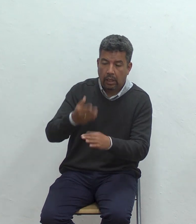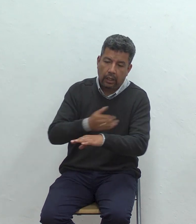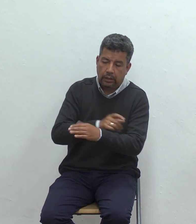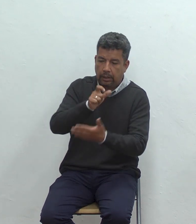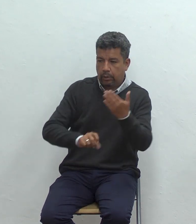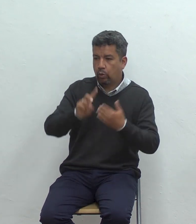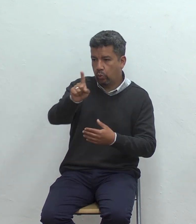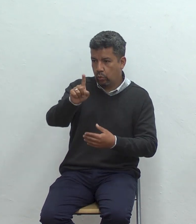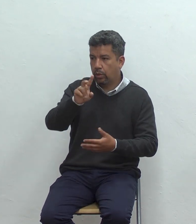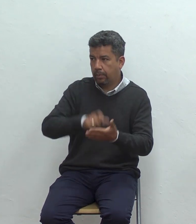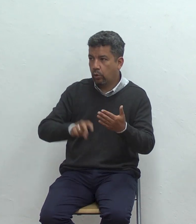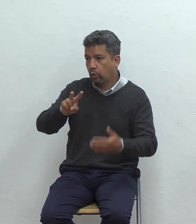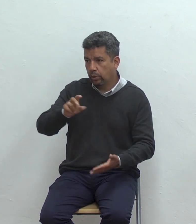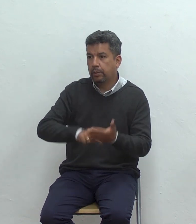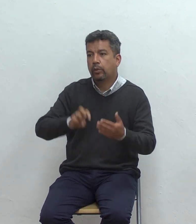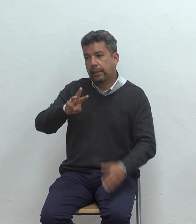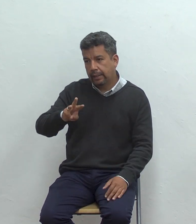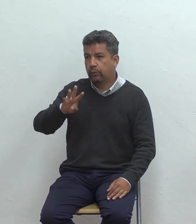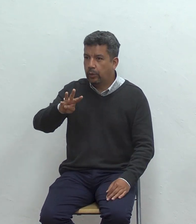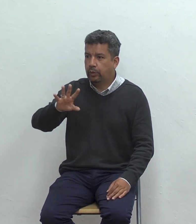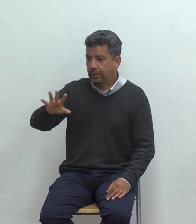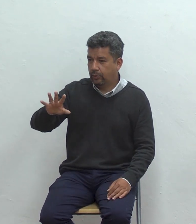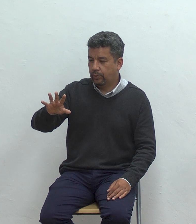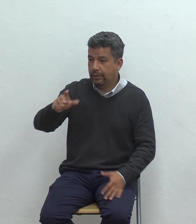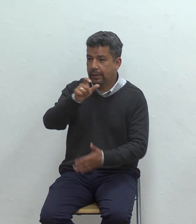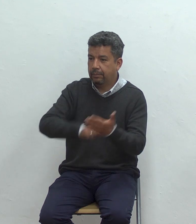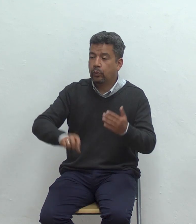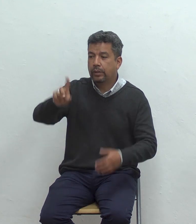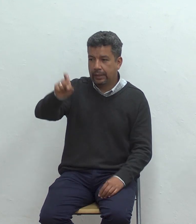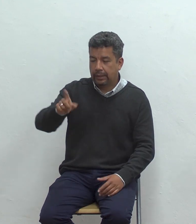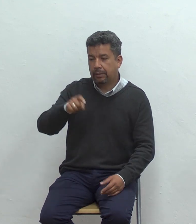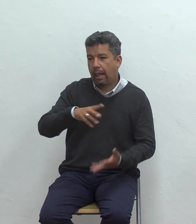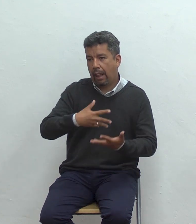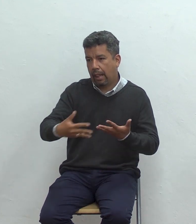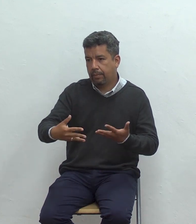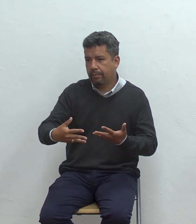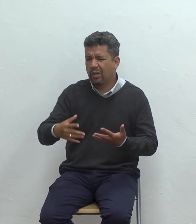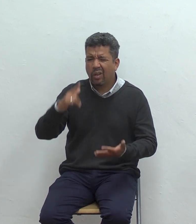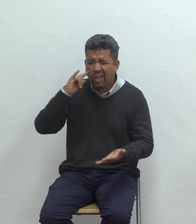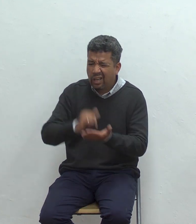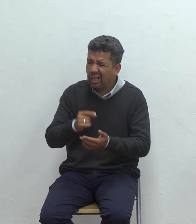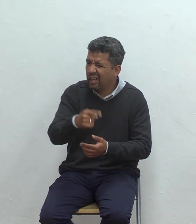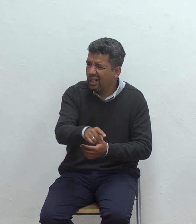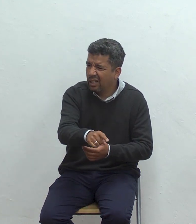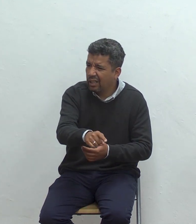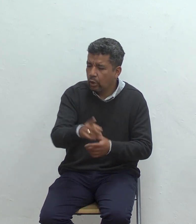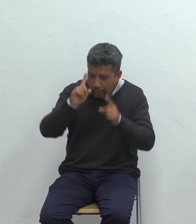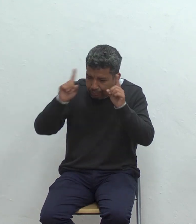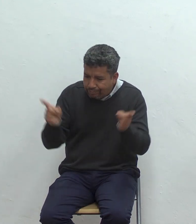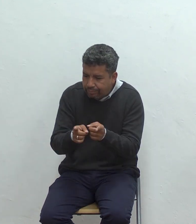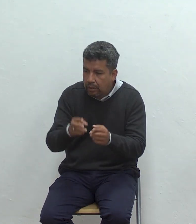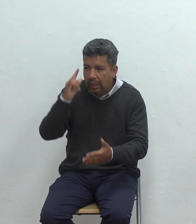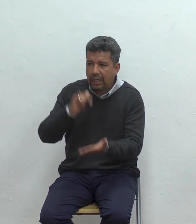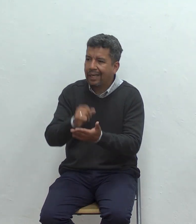capítulo 1, del capítulo 2, del capítulo 3, del capítulo 4, del capítulo 5 y del capítulo 6. ¿Qué es lo que hay que creer? Sucintamente hemos hablado qué es lo